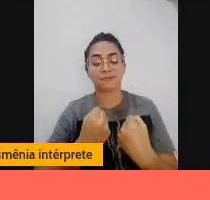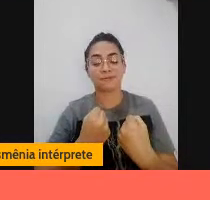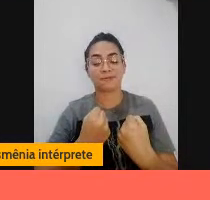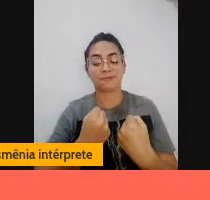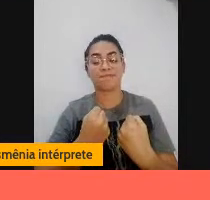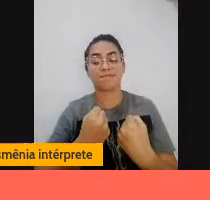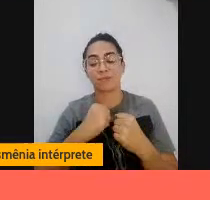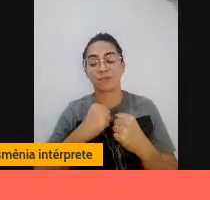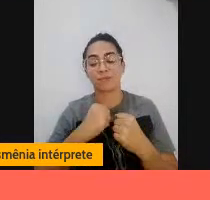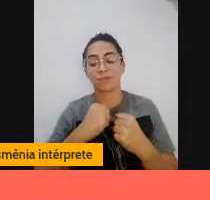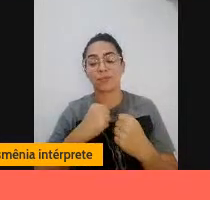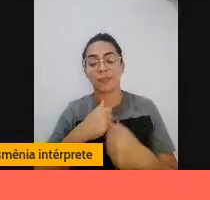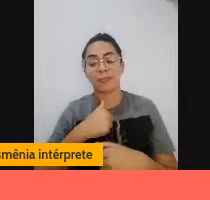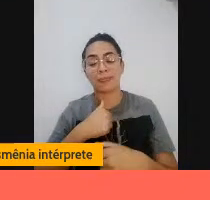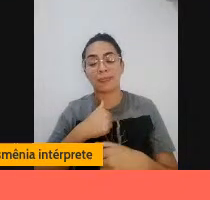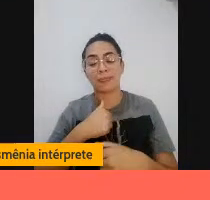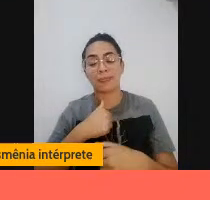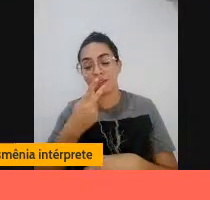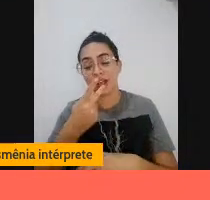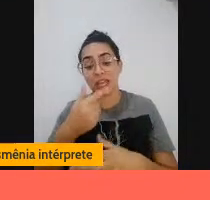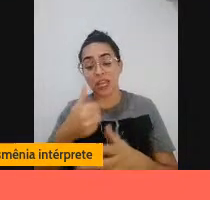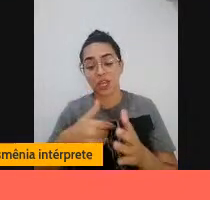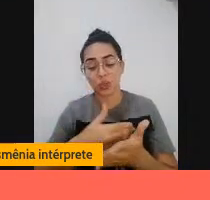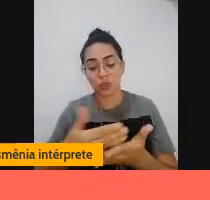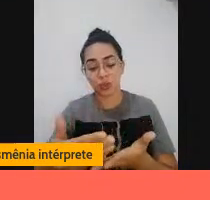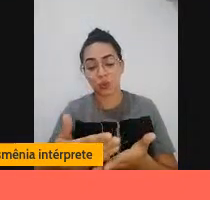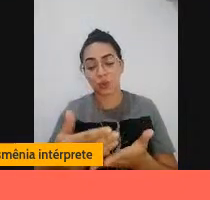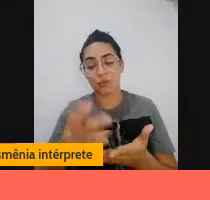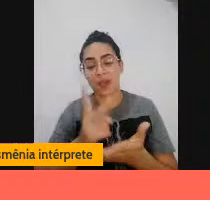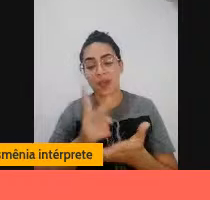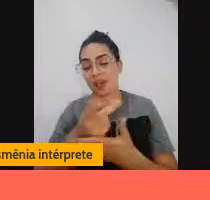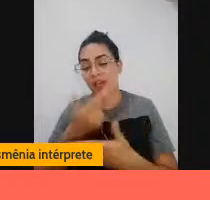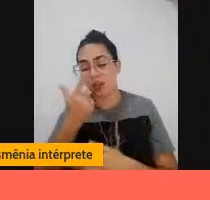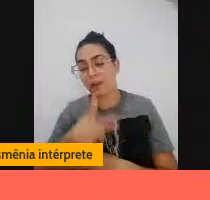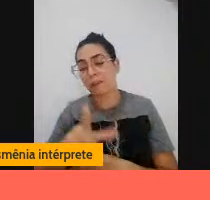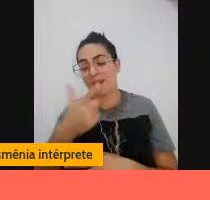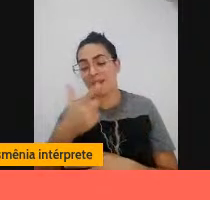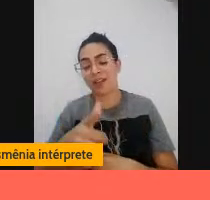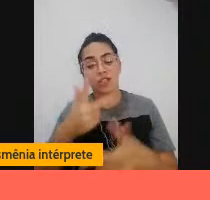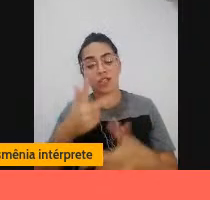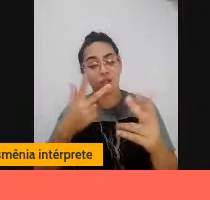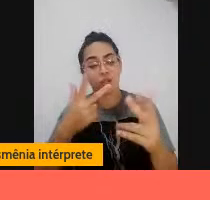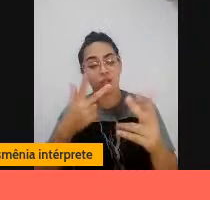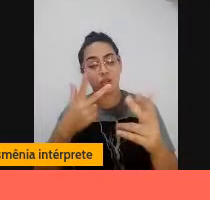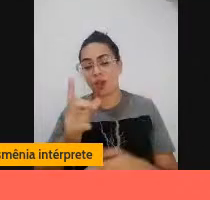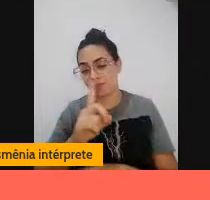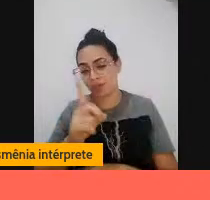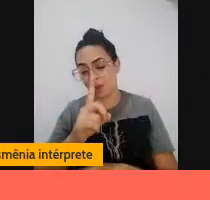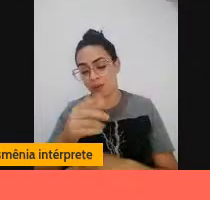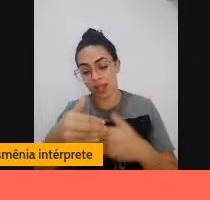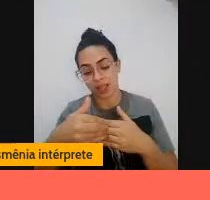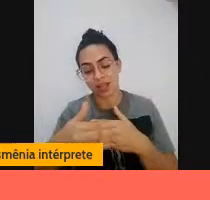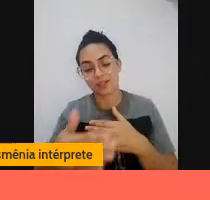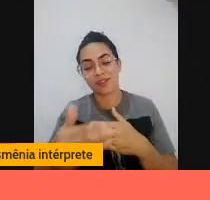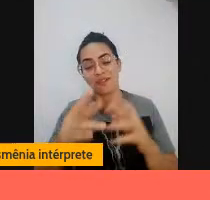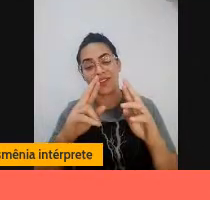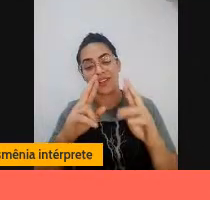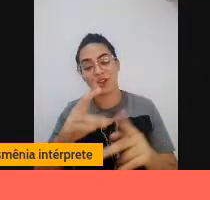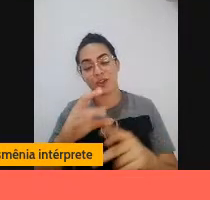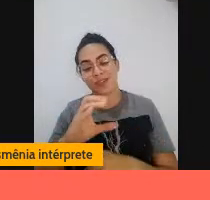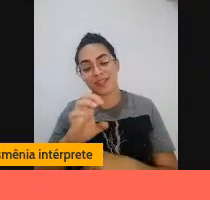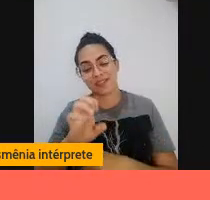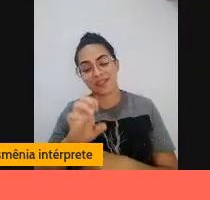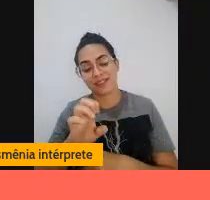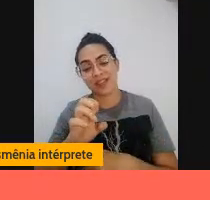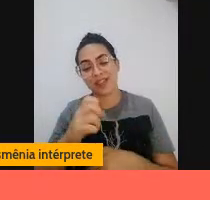Eu disse no começo e penso isso, o centro não é mais o mesmo a partir de agora, a partir dessa mostra. Não é porque